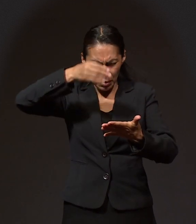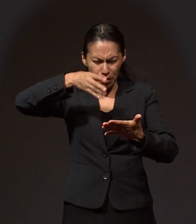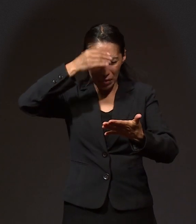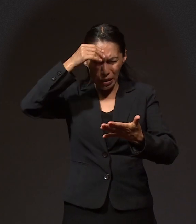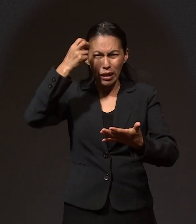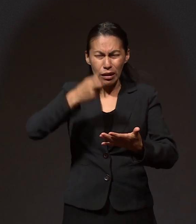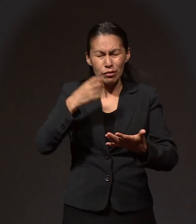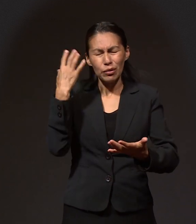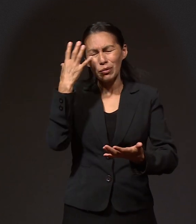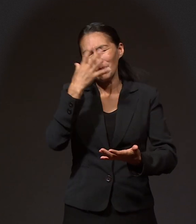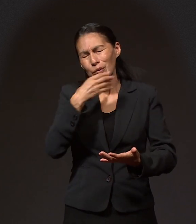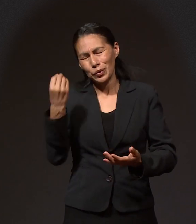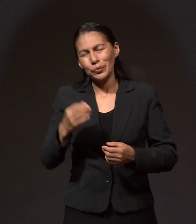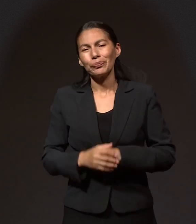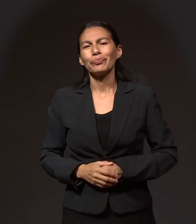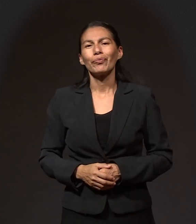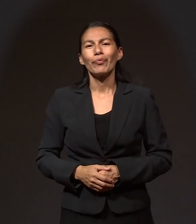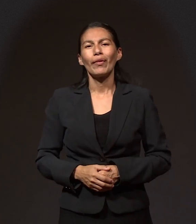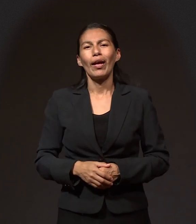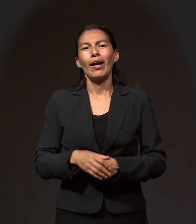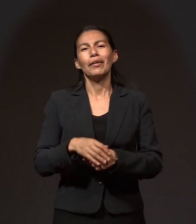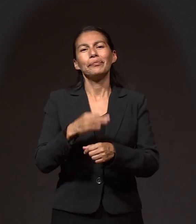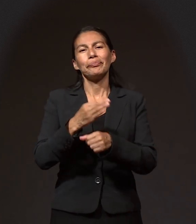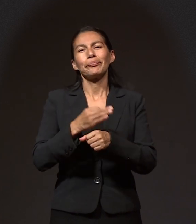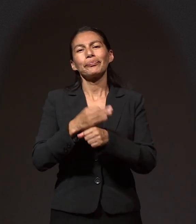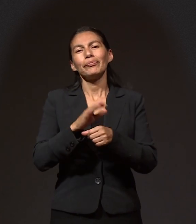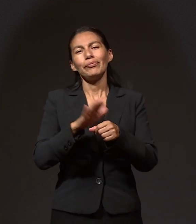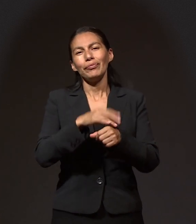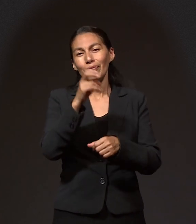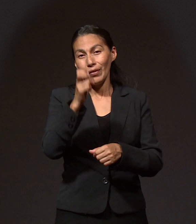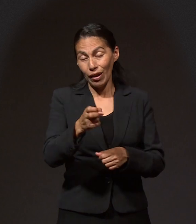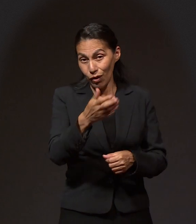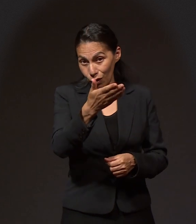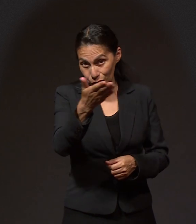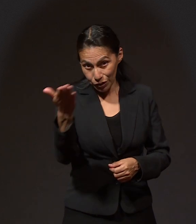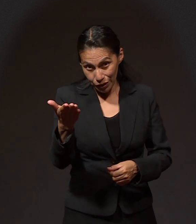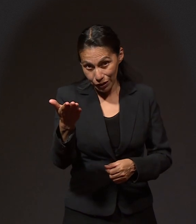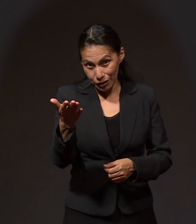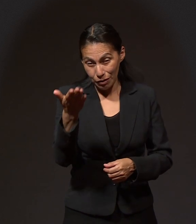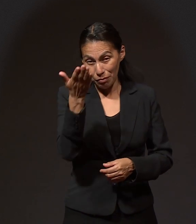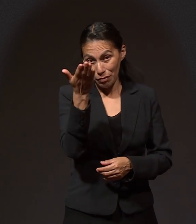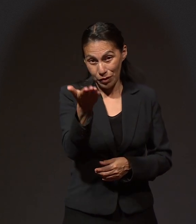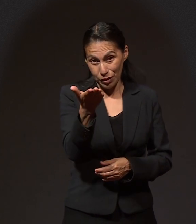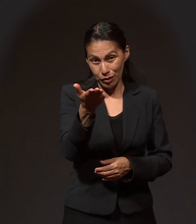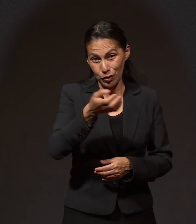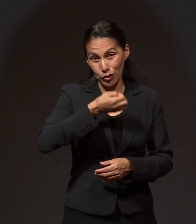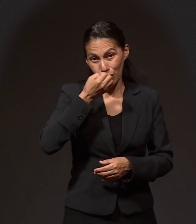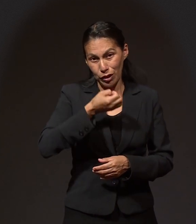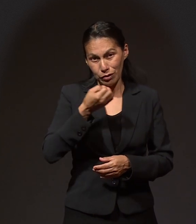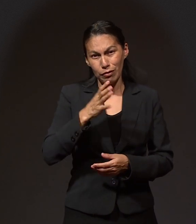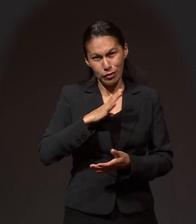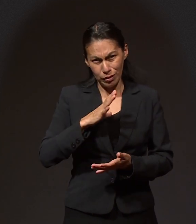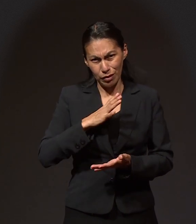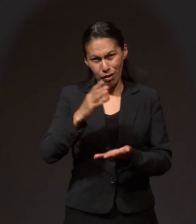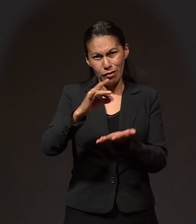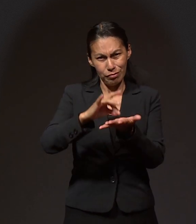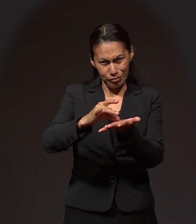Es por eso que invitamos a enviar sus pedidos de oración. Y también, si Dios ha hecho